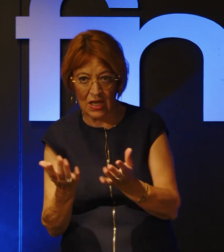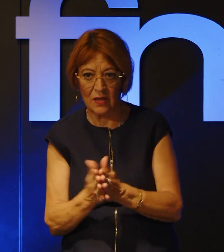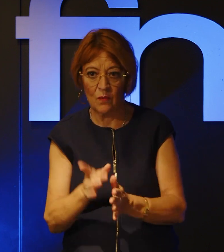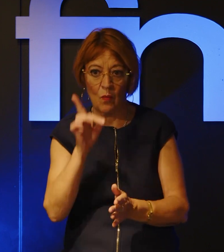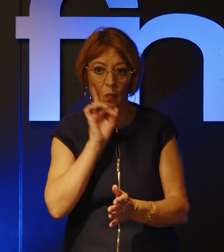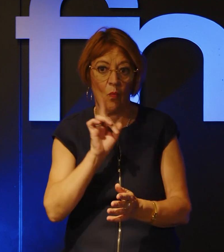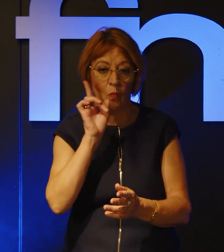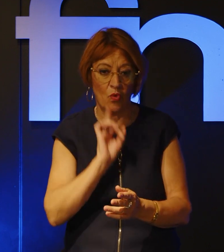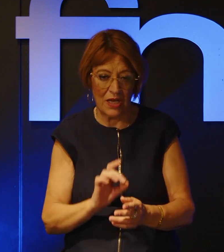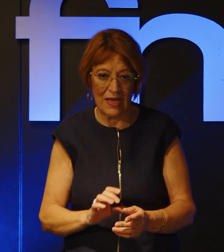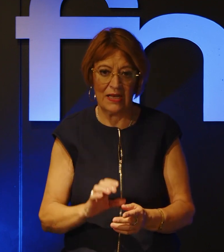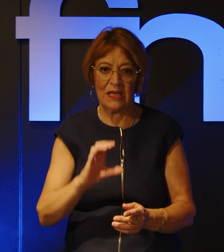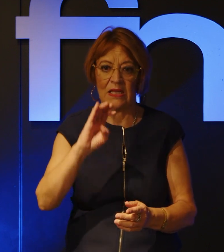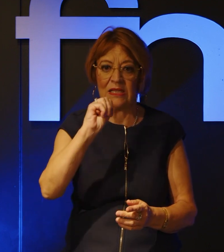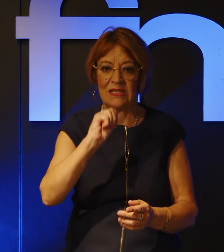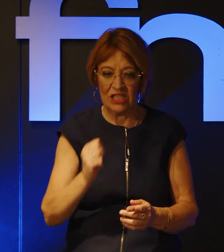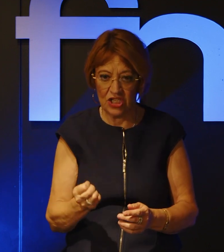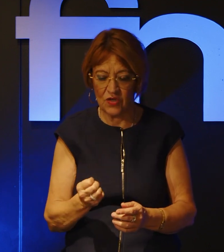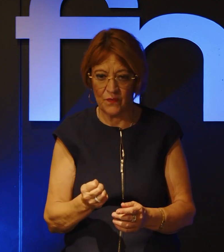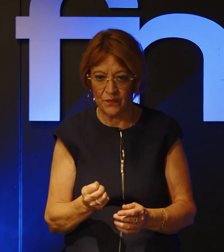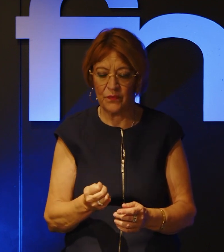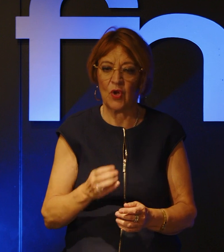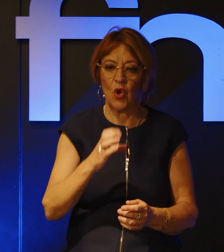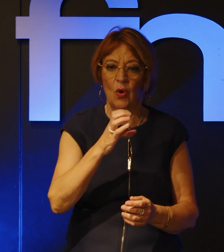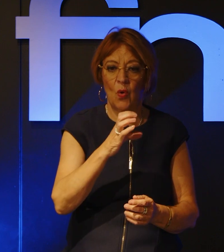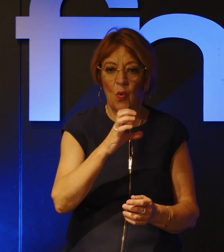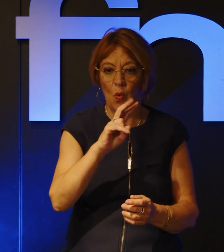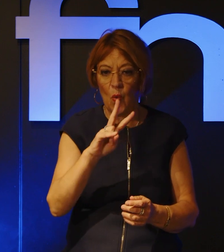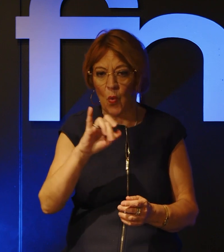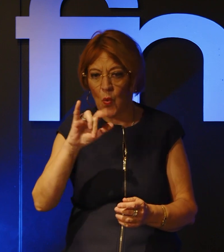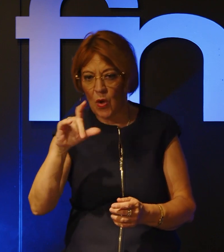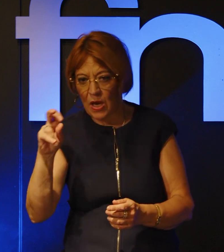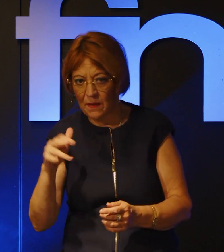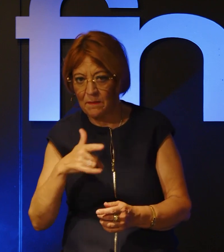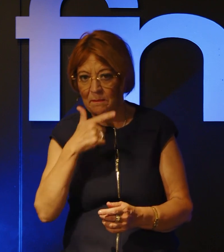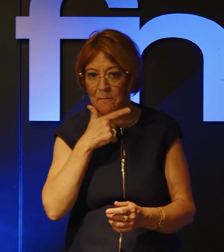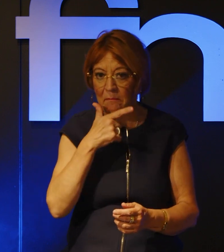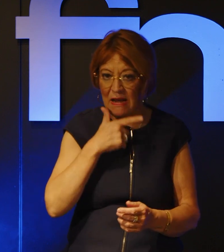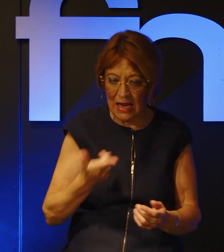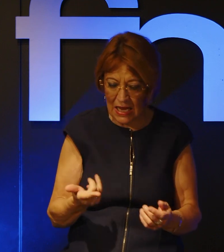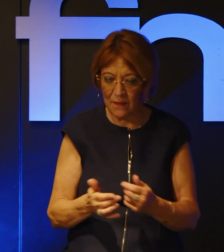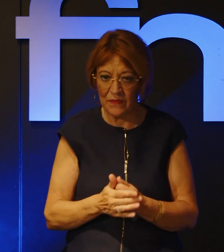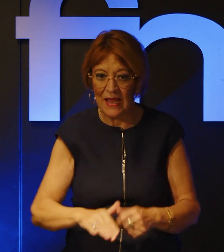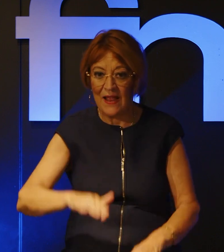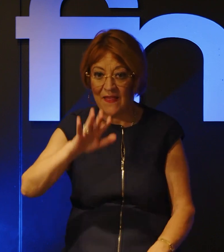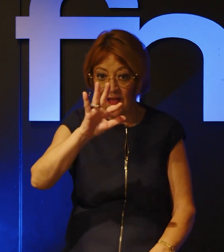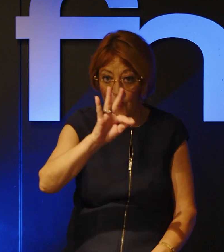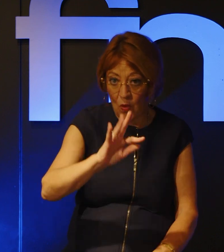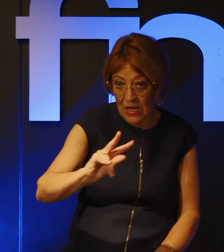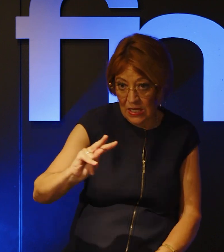mulher Sis queer e branca de 43